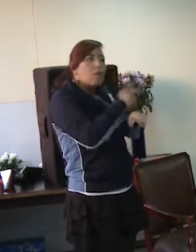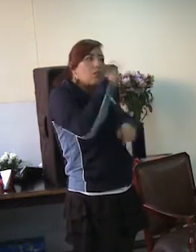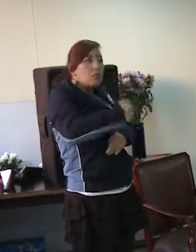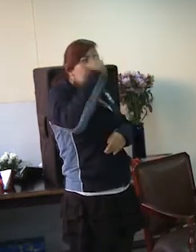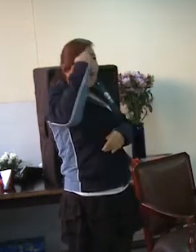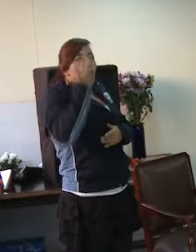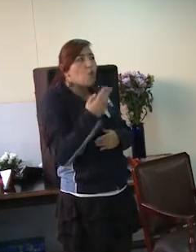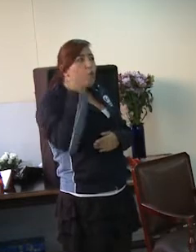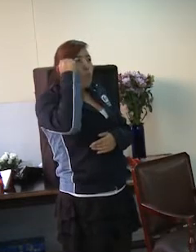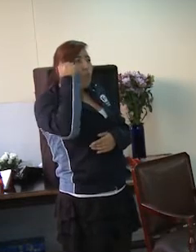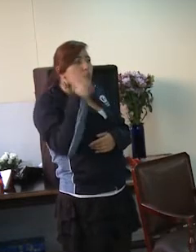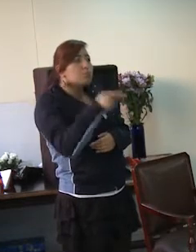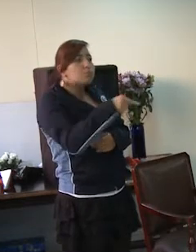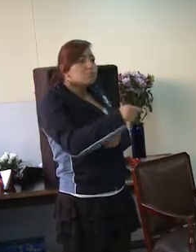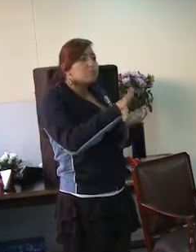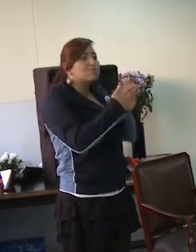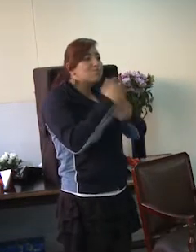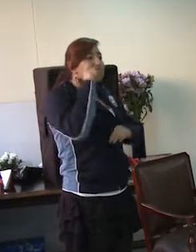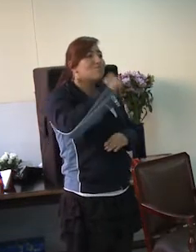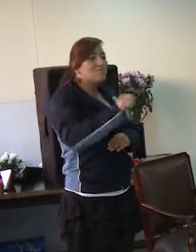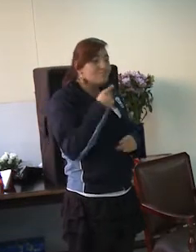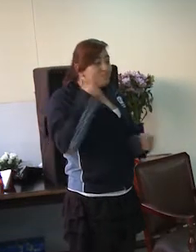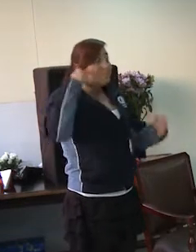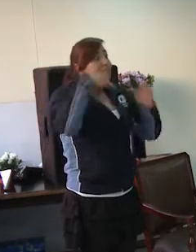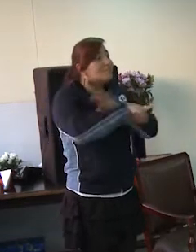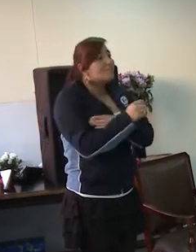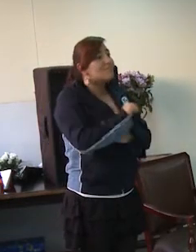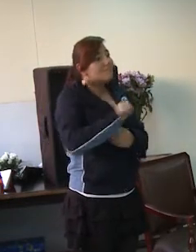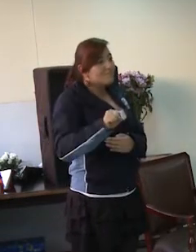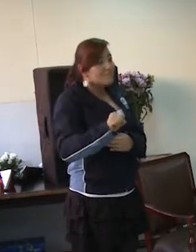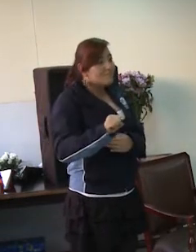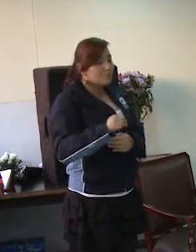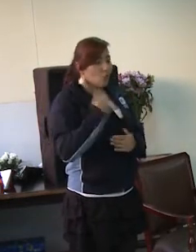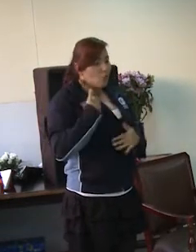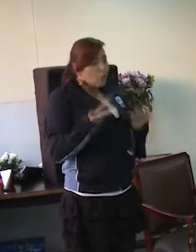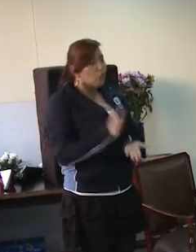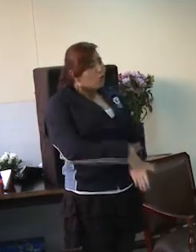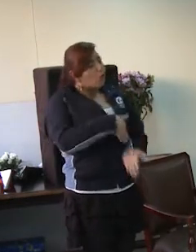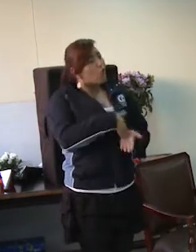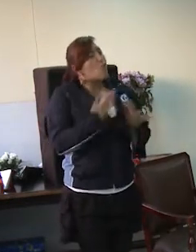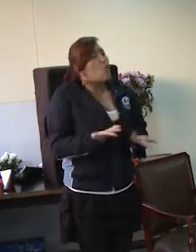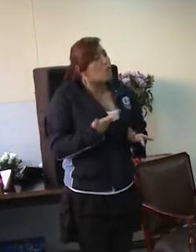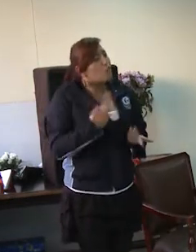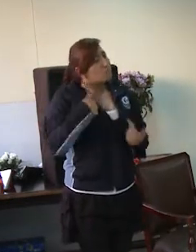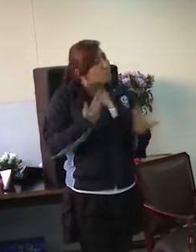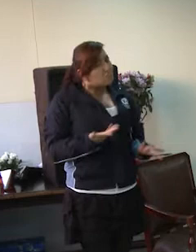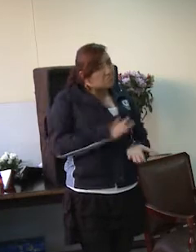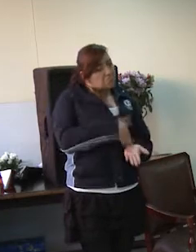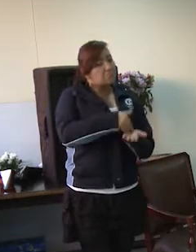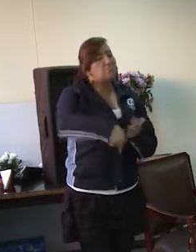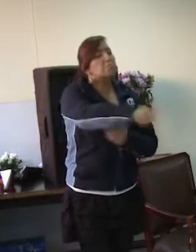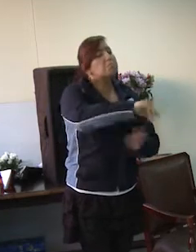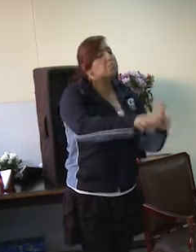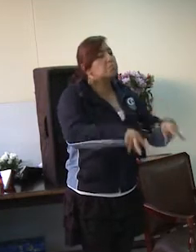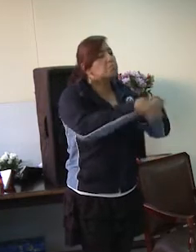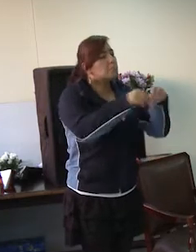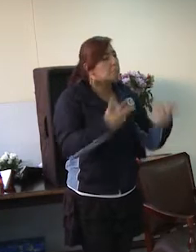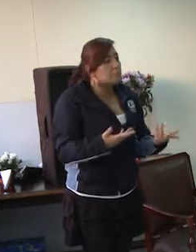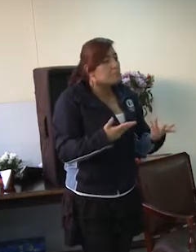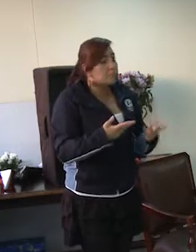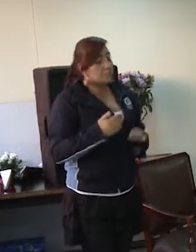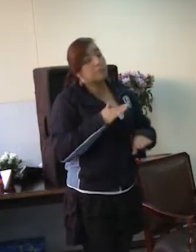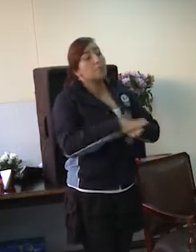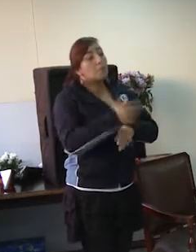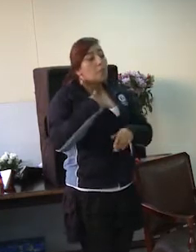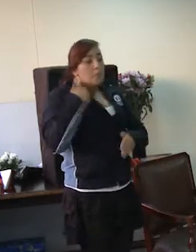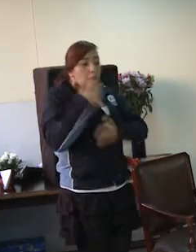educación comunitaria con énfasis en derechos humanos? ¿Cómo nos posicionamos como maestros? A lo que hago referencia es a procesos educativos